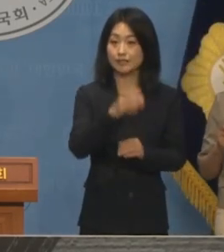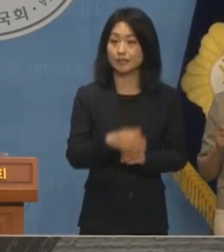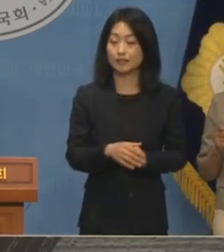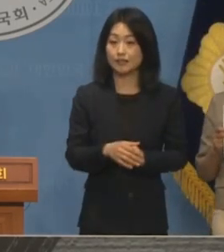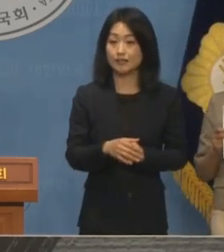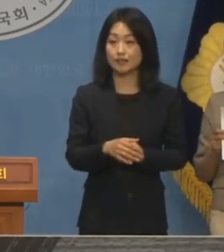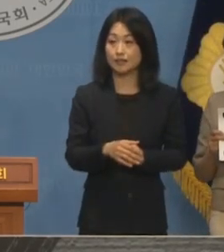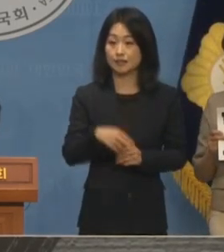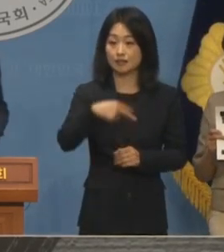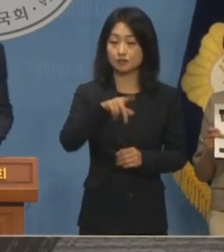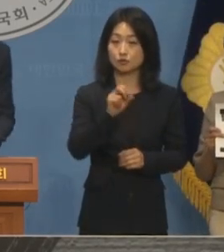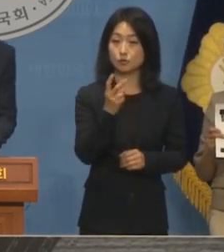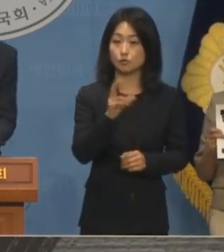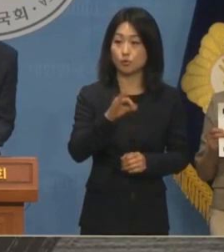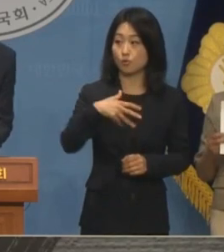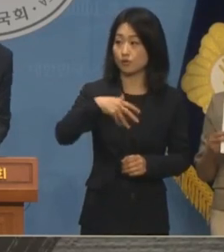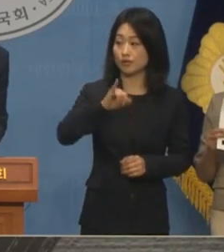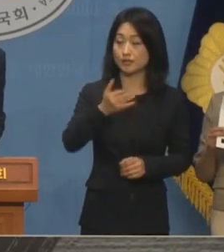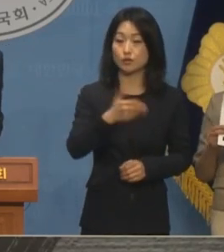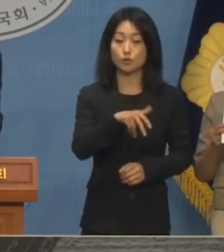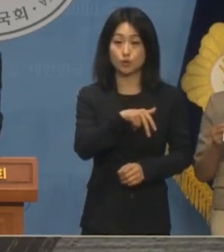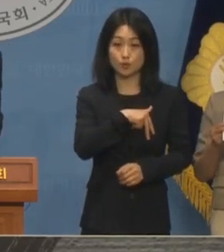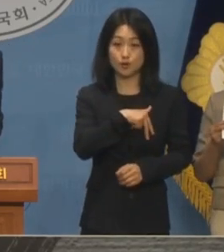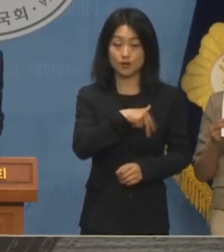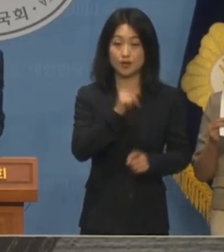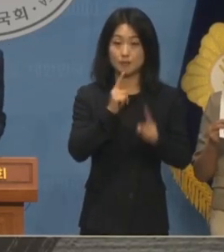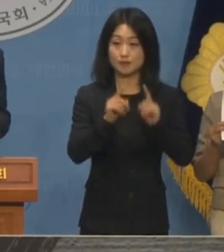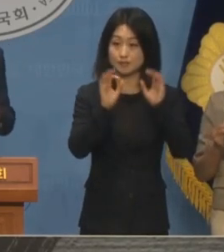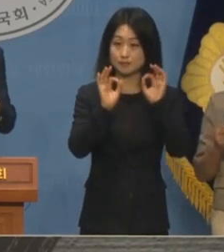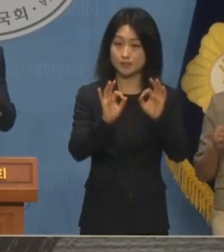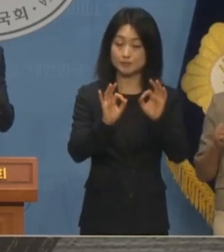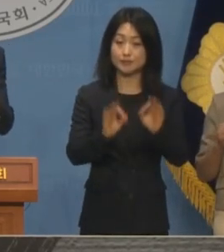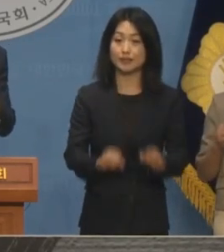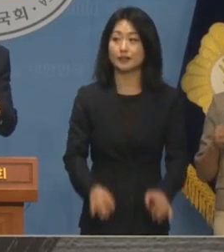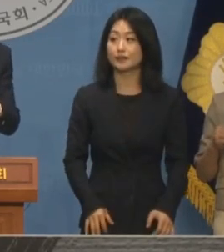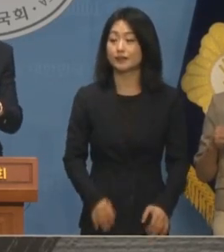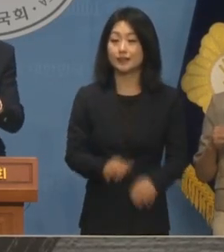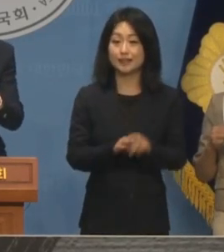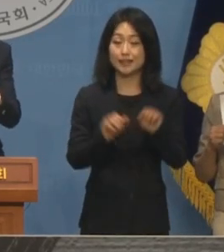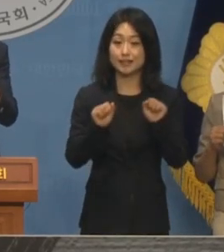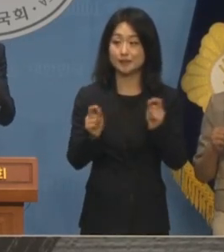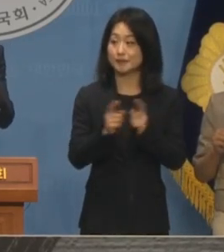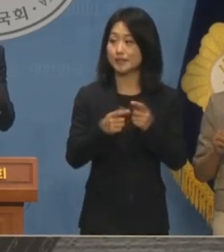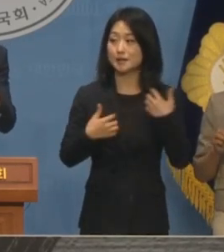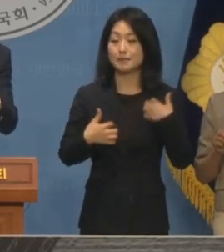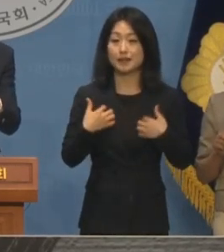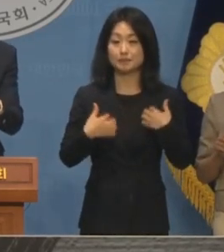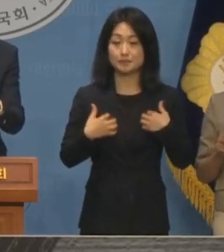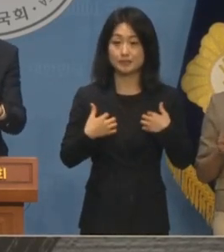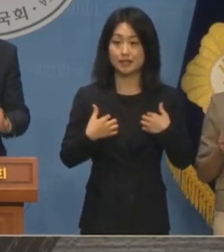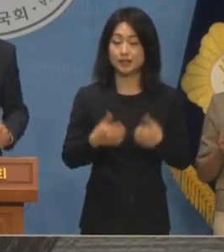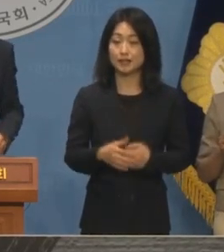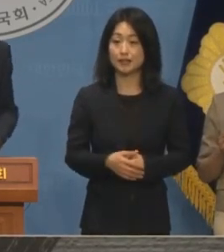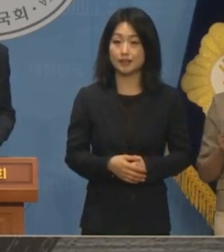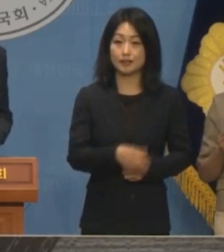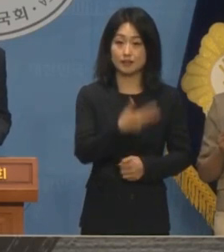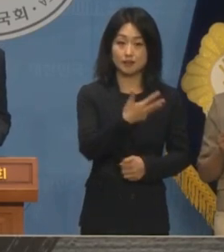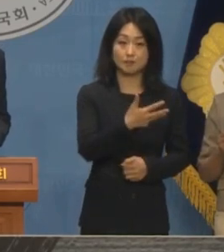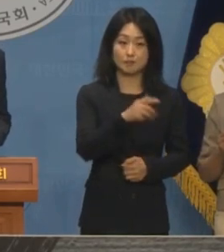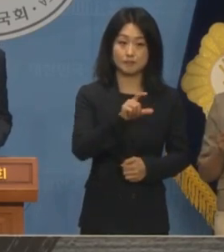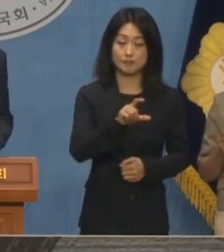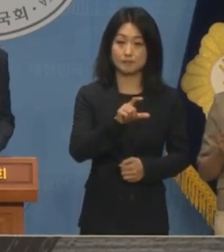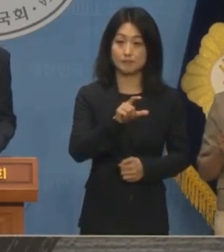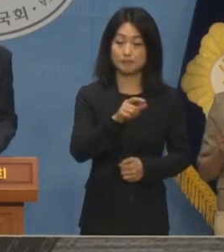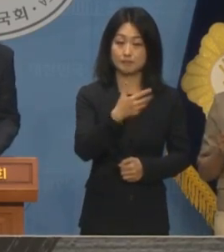서울시의회 최용기 전 의원님 발언 들어보도록 하겠습니다. 안녕하세요. 반갑습니다. 8대 9대 10대